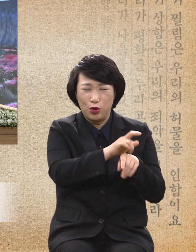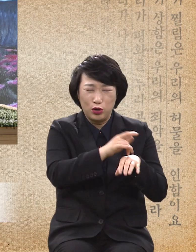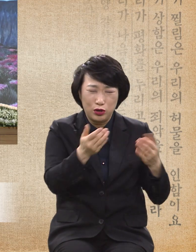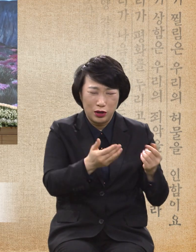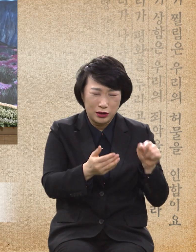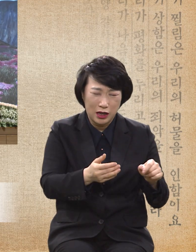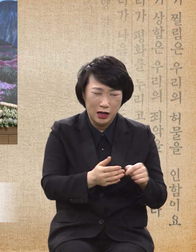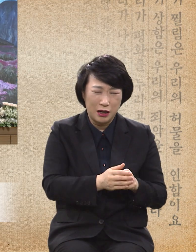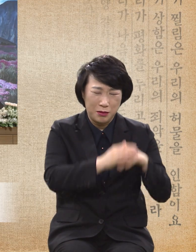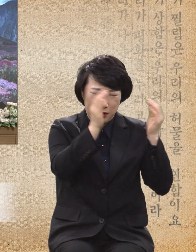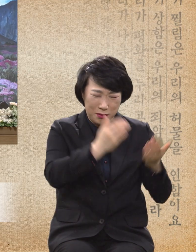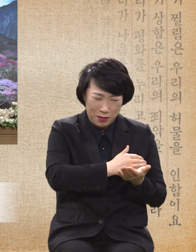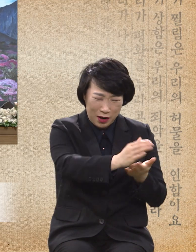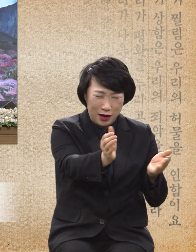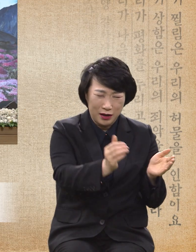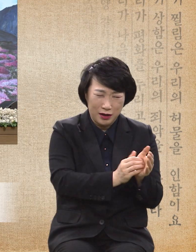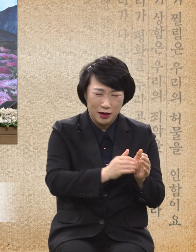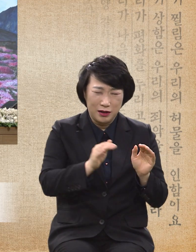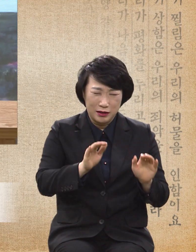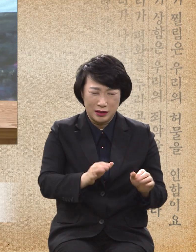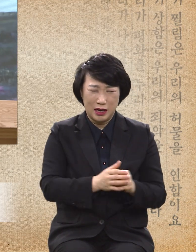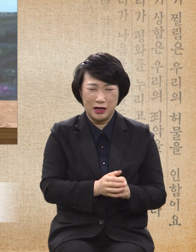사단 귀신을 몰아내시고